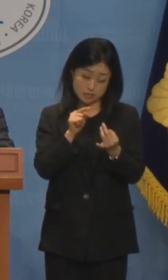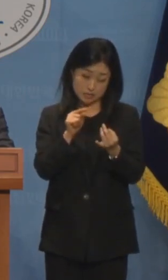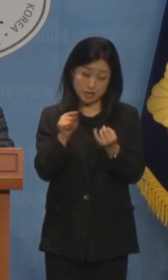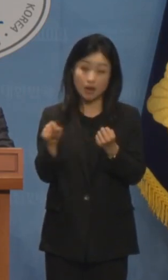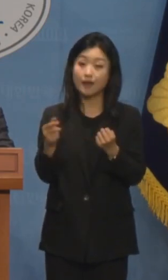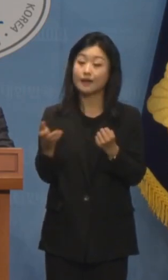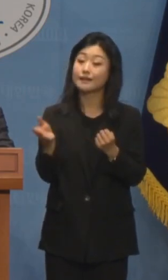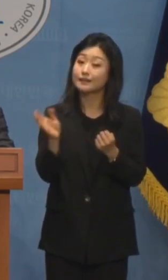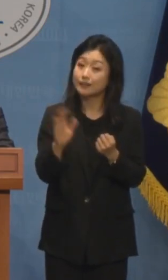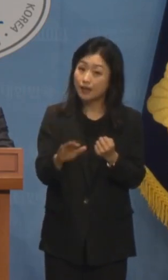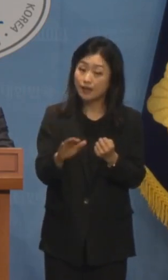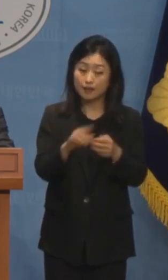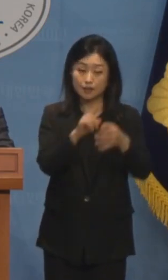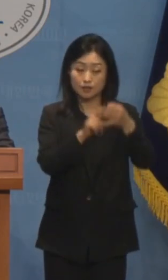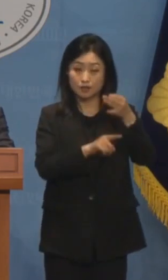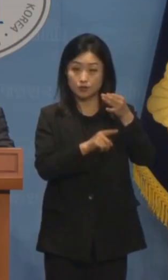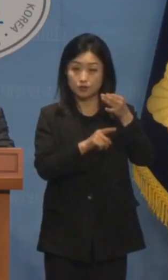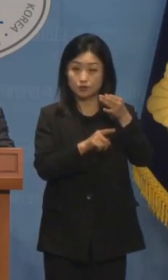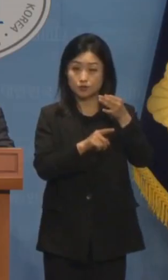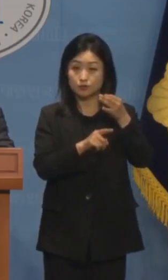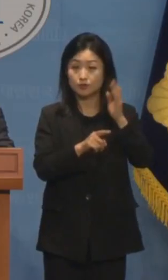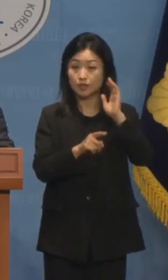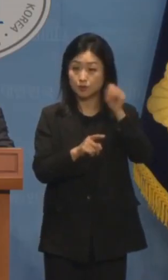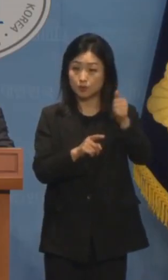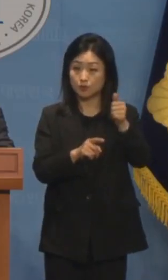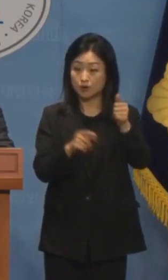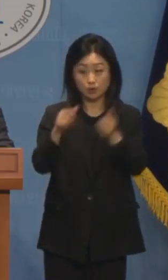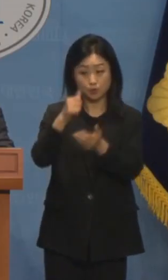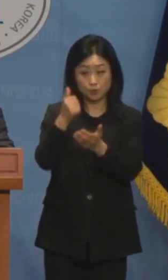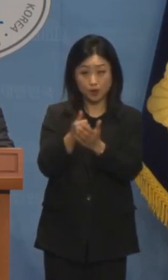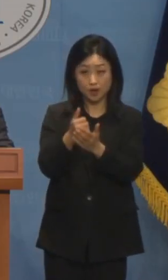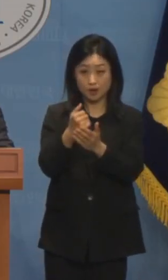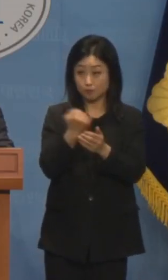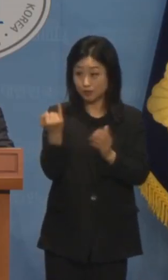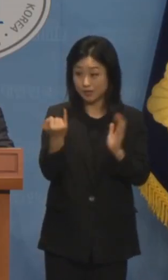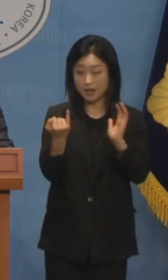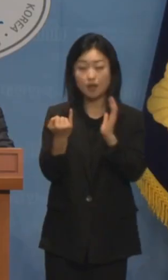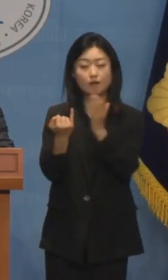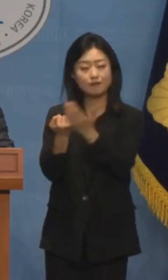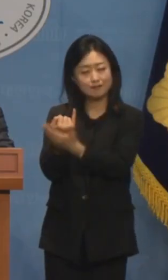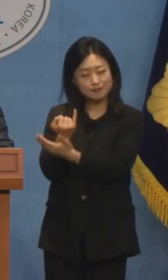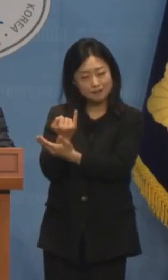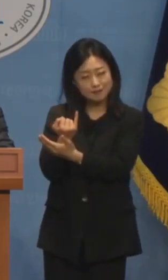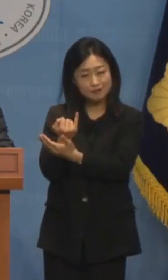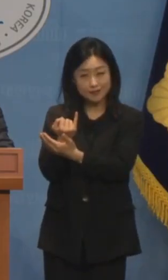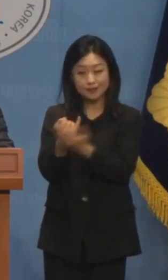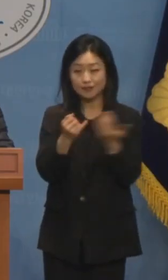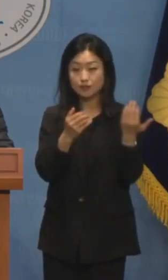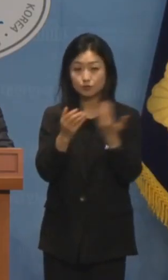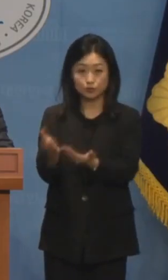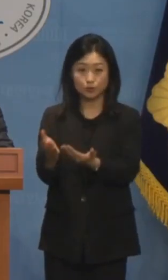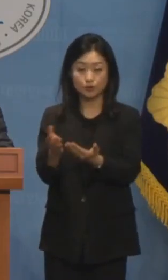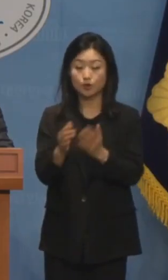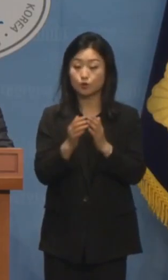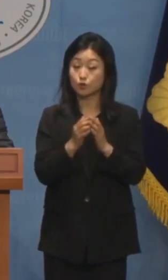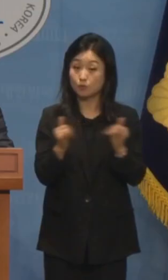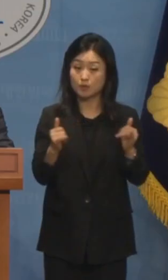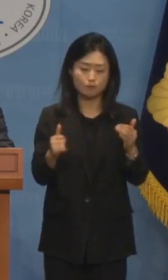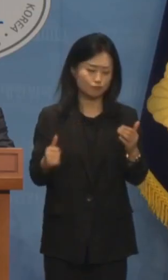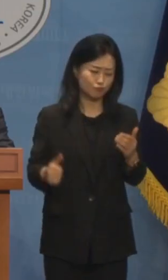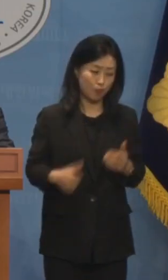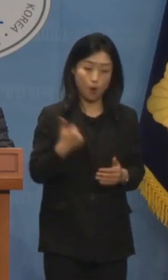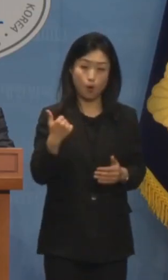그러나 윤석열, 김건희 정권은 이 혐의들을 덮어주고 나몰라라 하고 있습니다. 국민들은